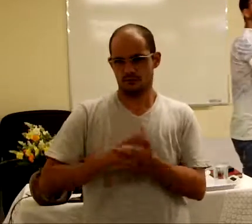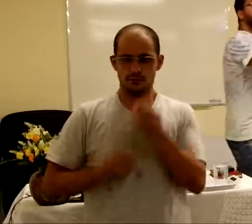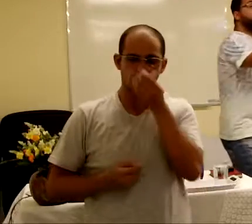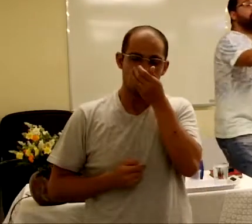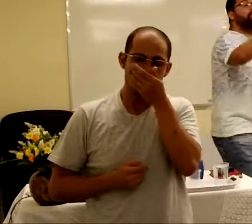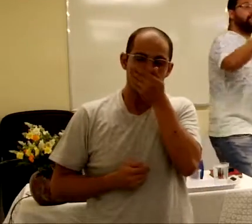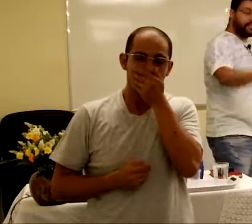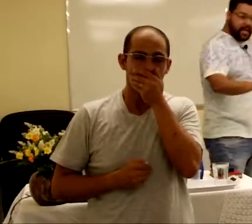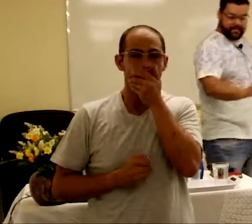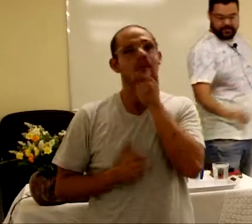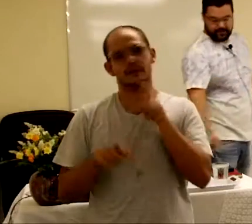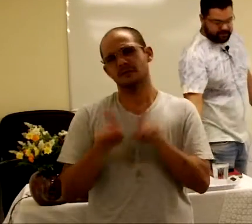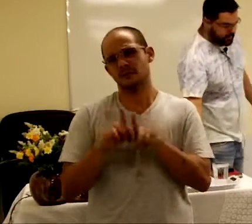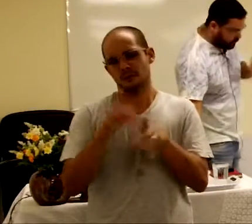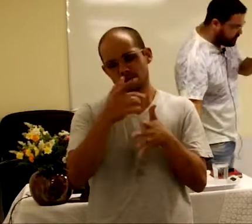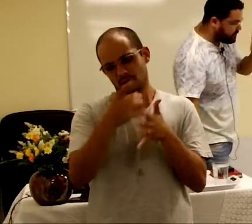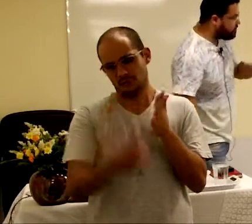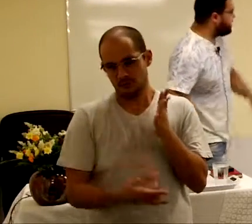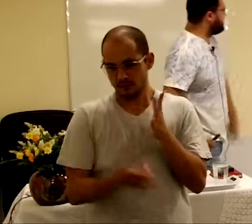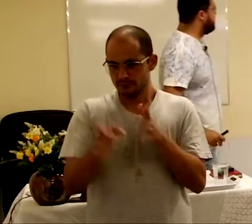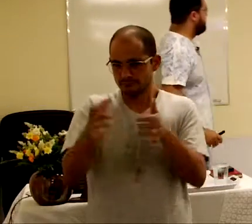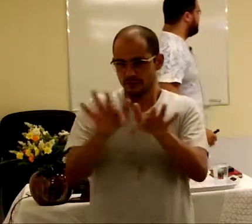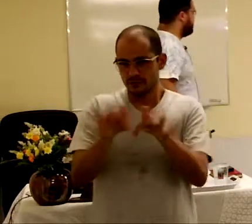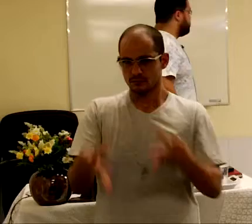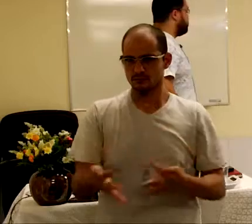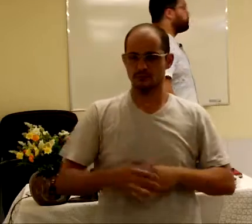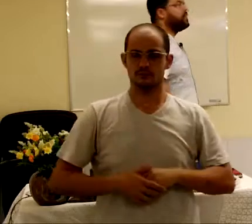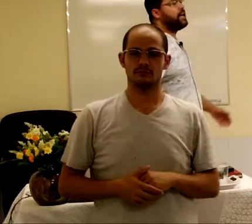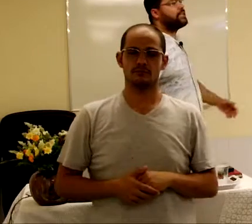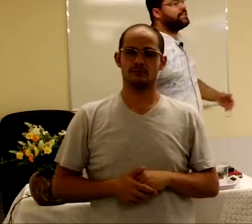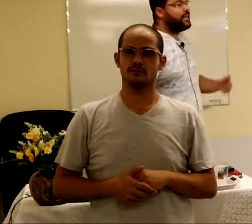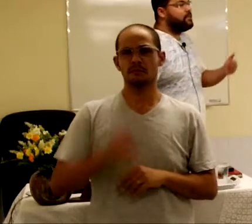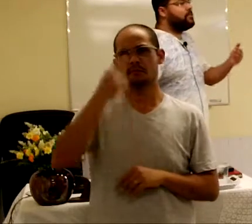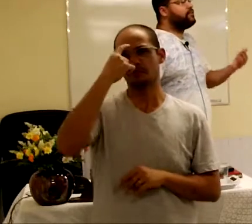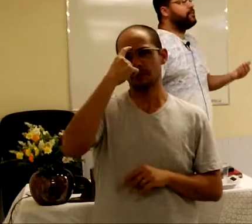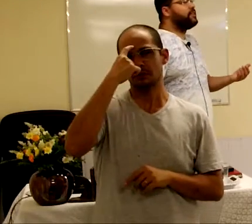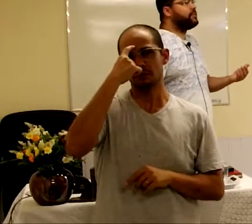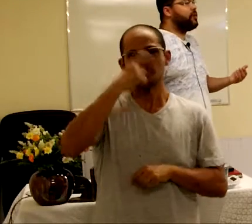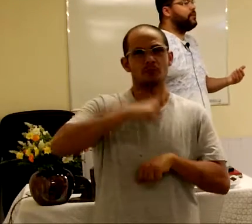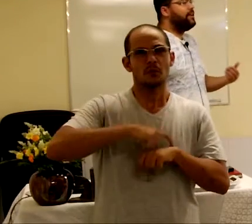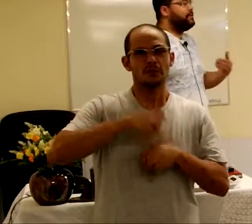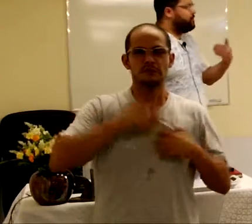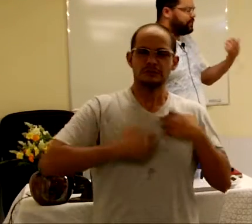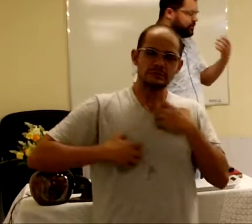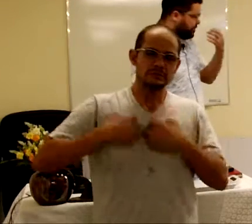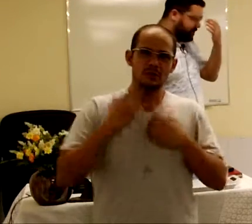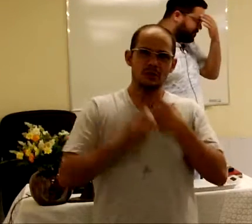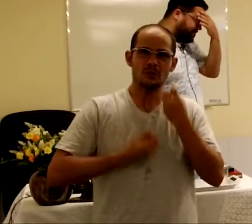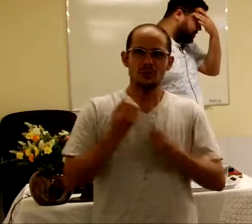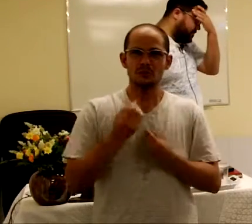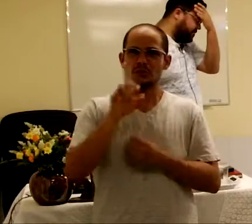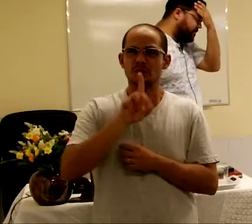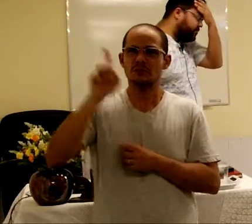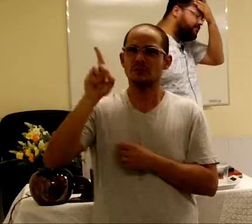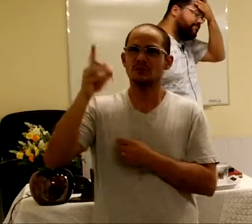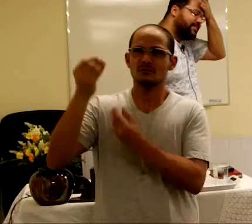Nos mínimos detalhes. Isso é importante também. Então, às vezes, quando a gente acha que a gente está naquele momento de aflição, não é possível, Deus não é